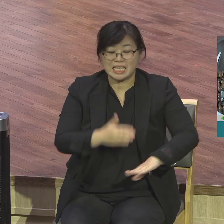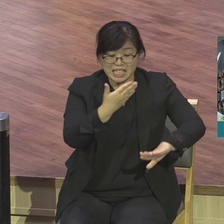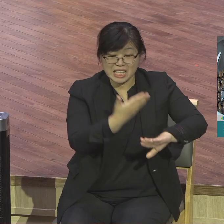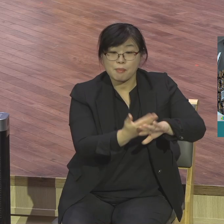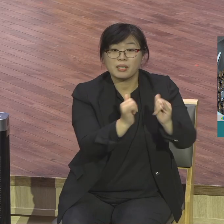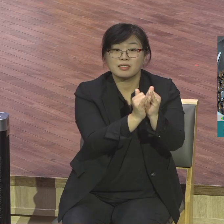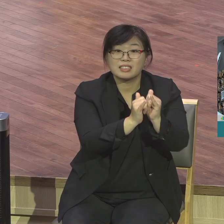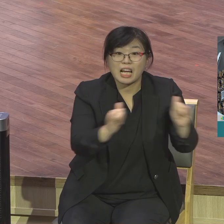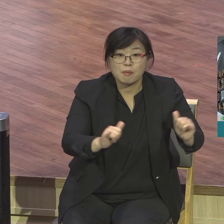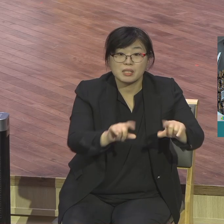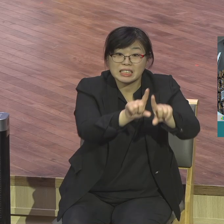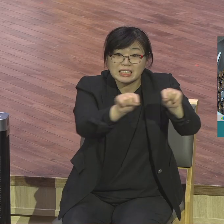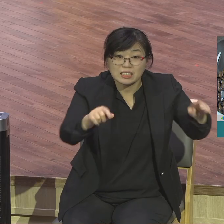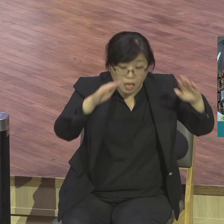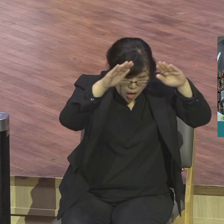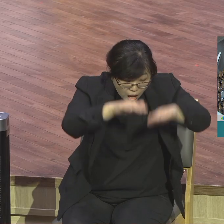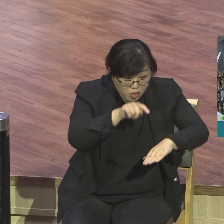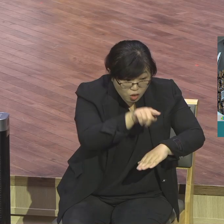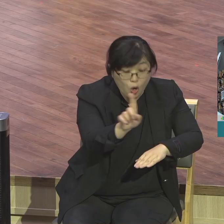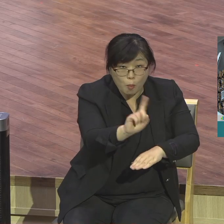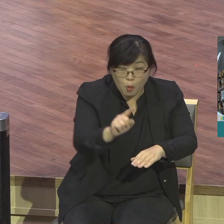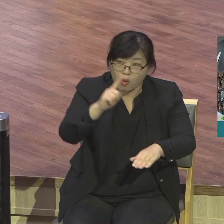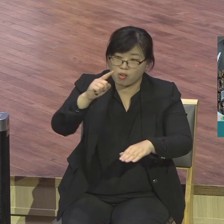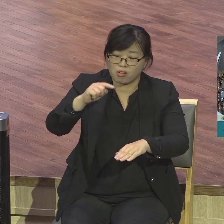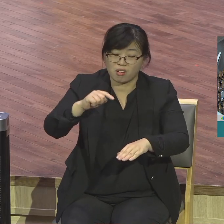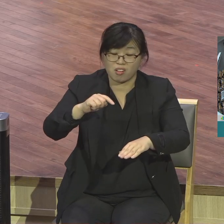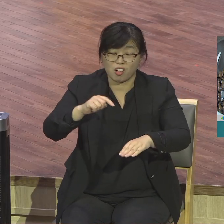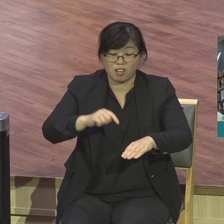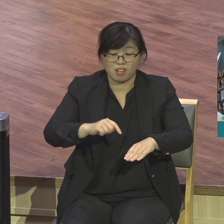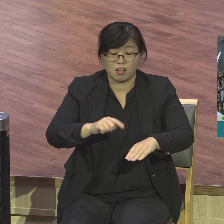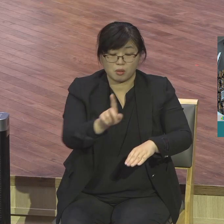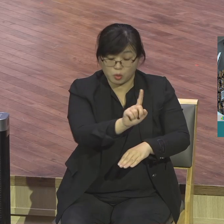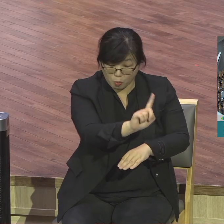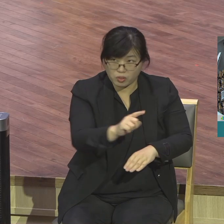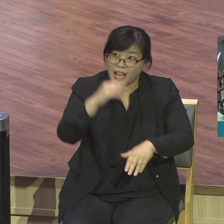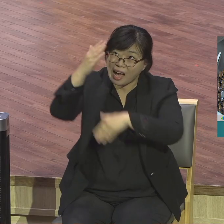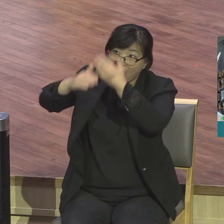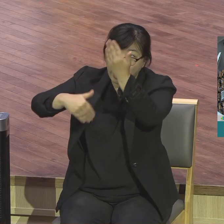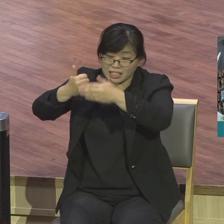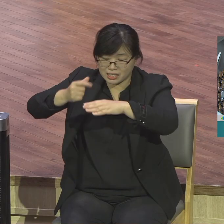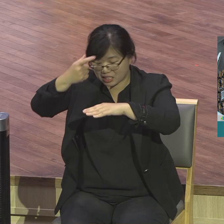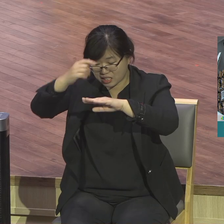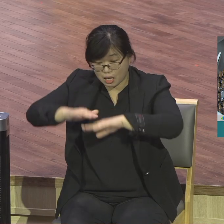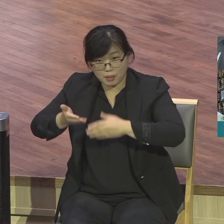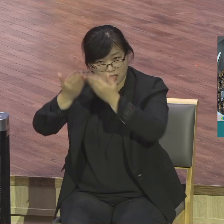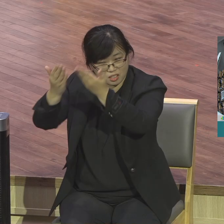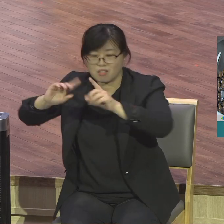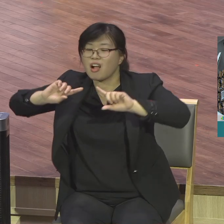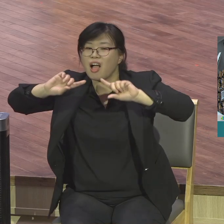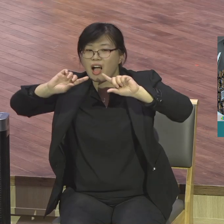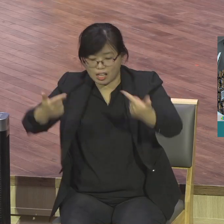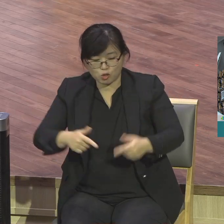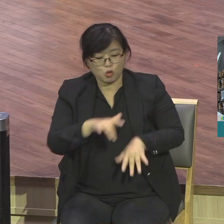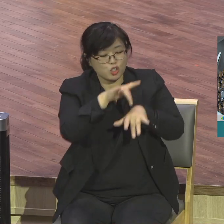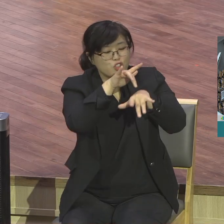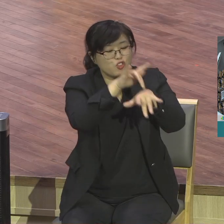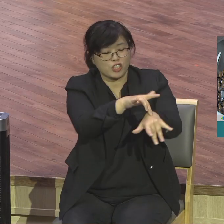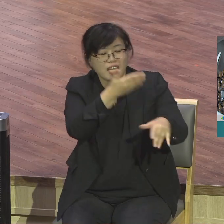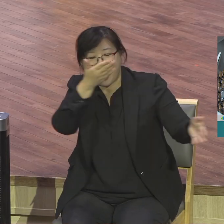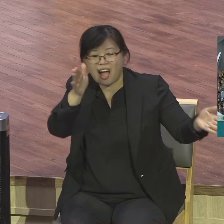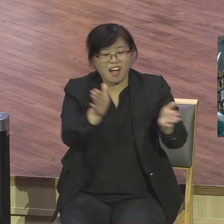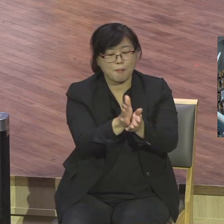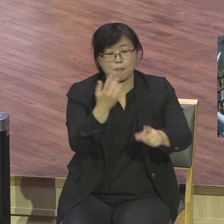하는 것이오 하나님께 제사하는 것이 아니니 나는 너희가 귀신과 교자하는 자가 되기를 원하지 않아 하노라 분명히 말했어요.